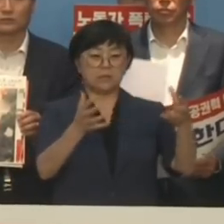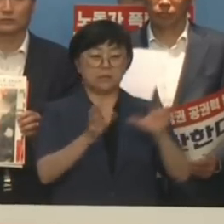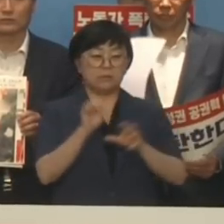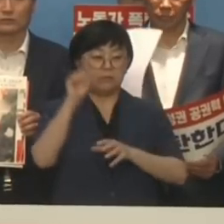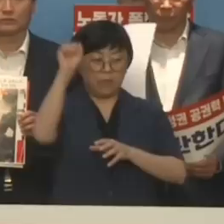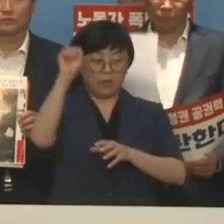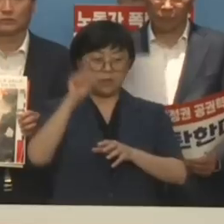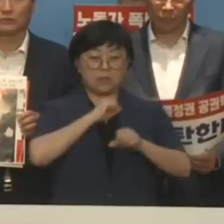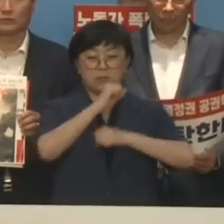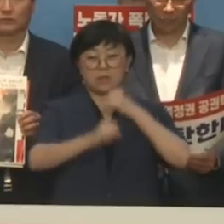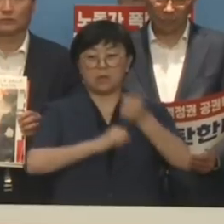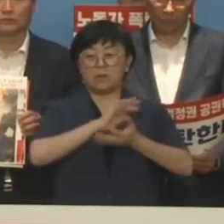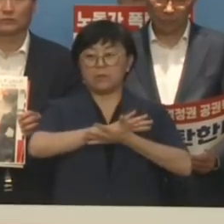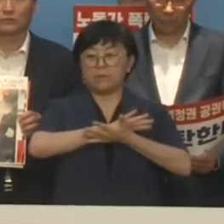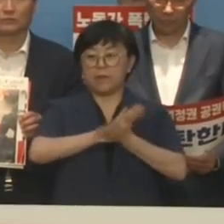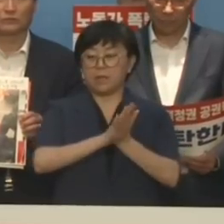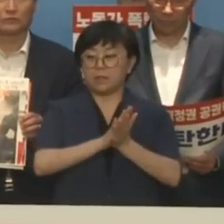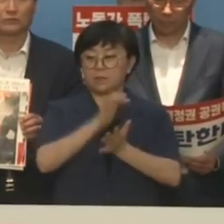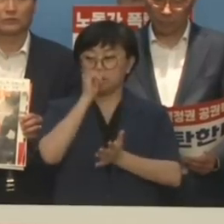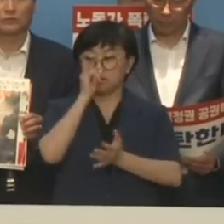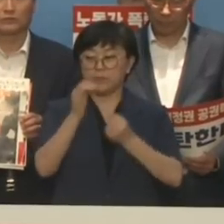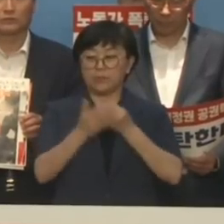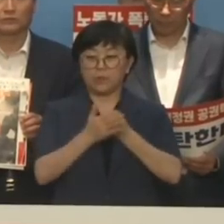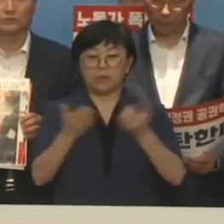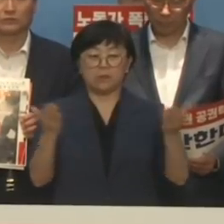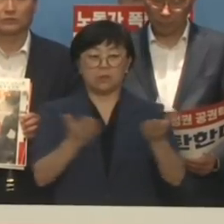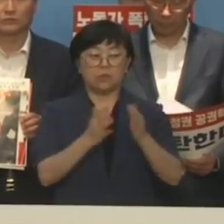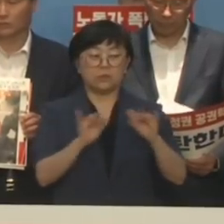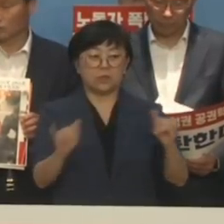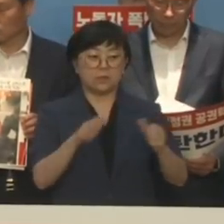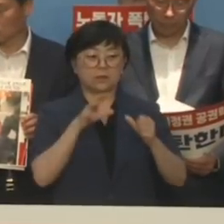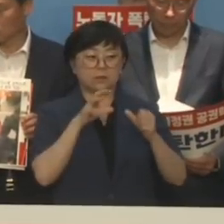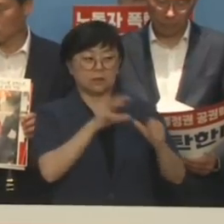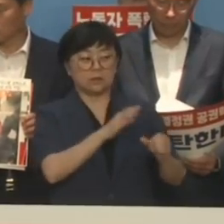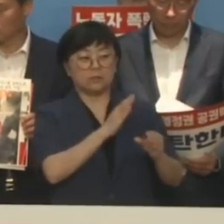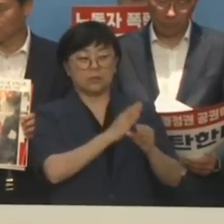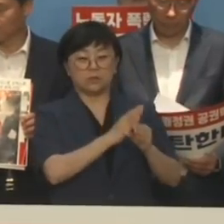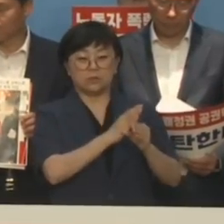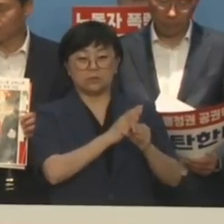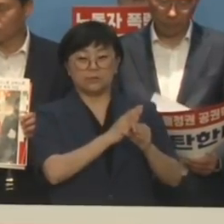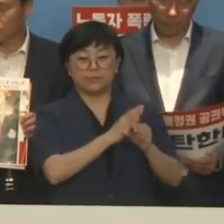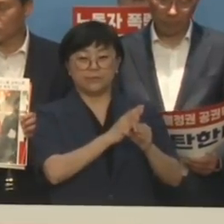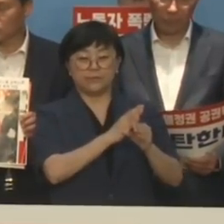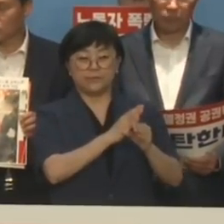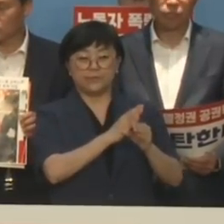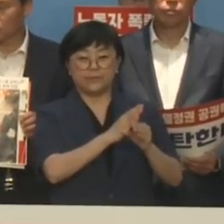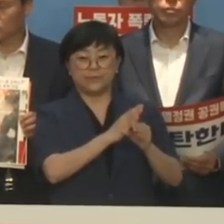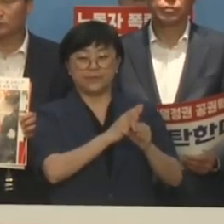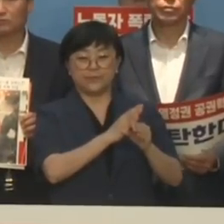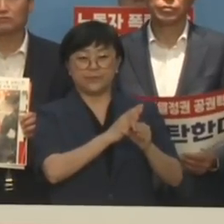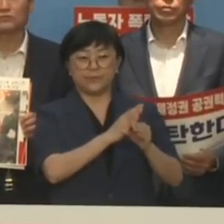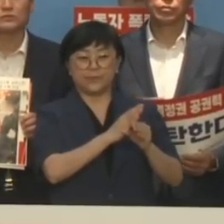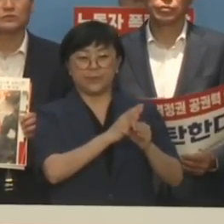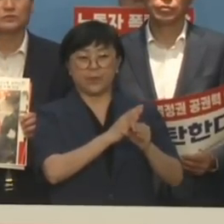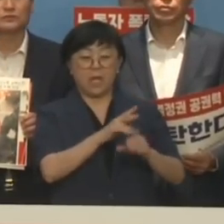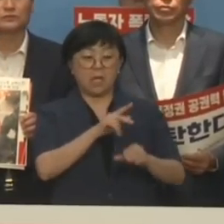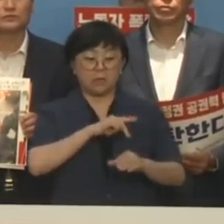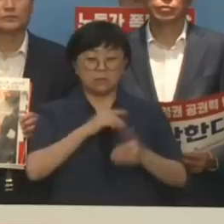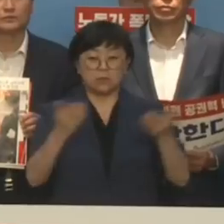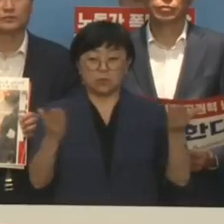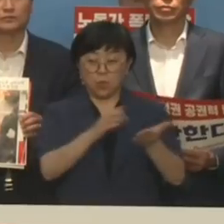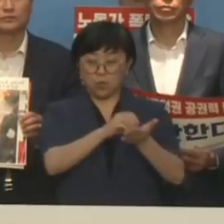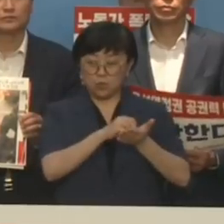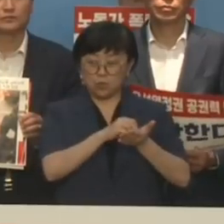시위의 자유를 말살해가면서 노동자들을 탄압하고 있습니다. 급기야